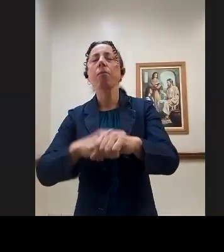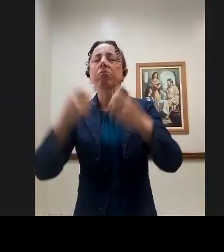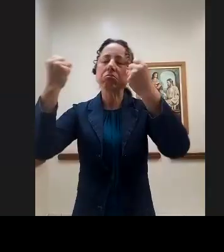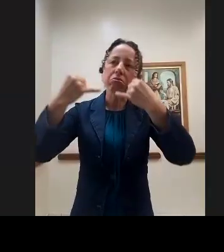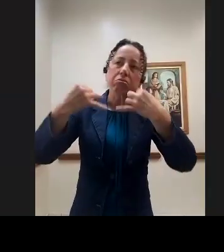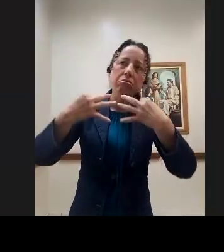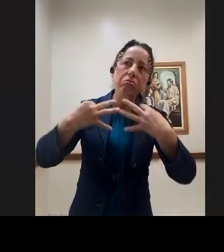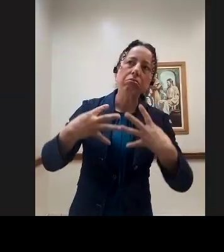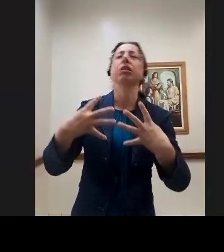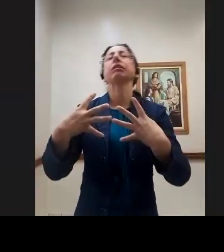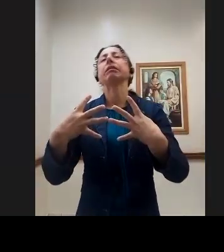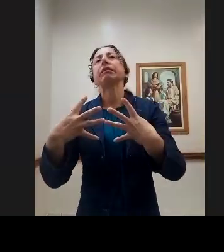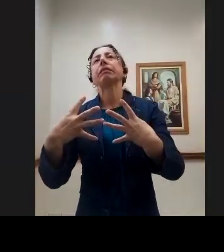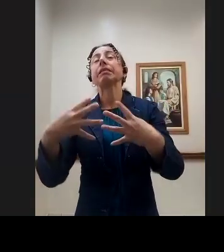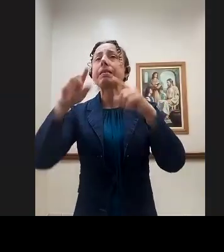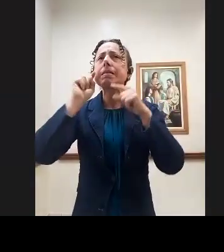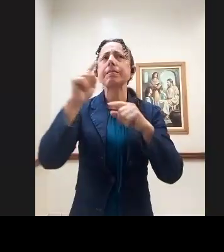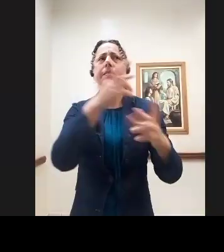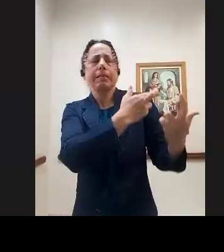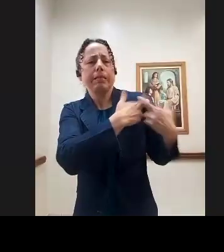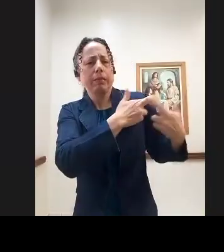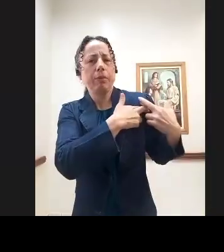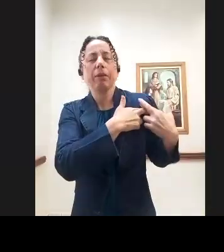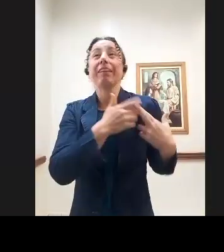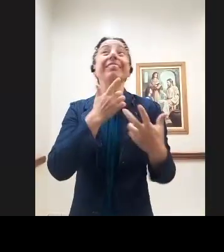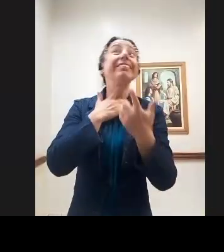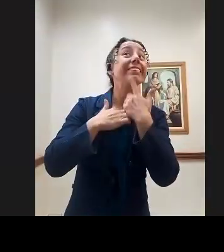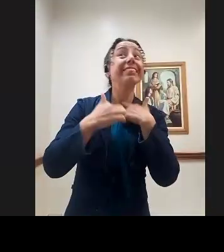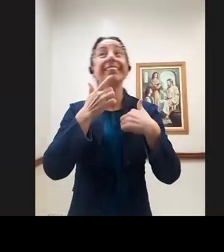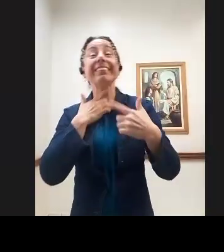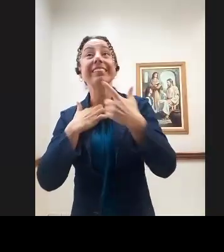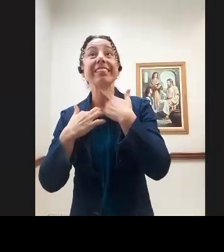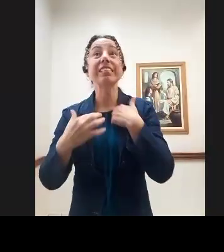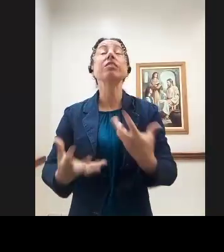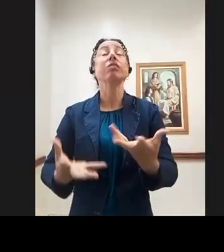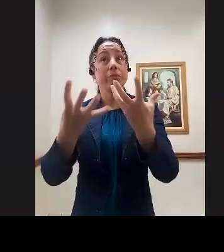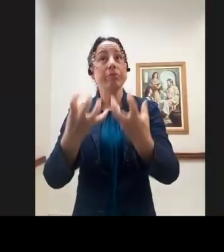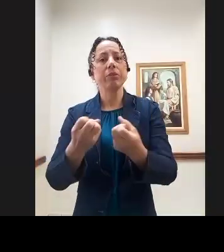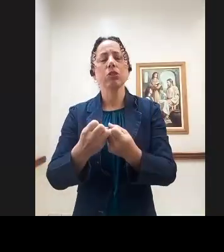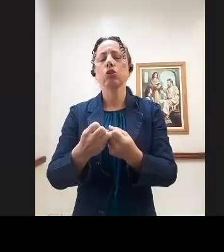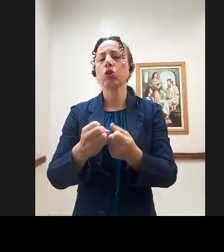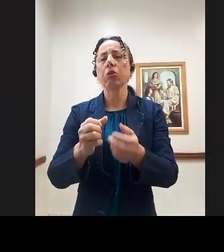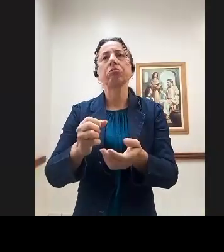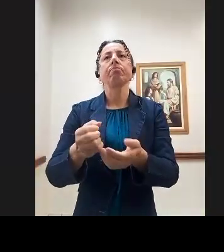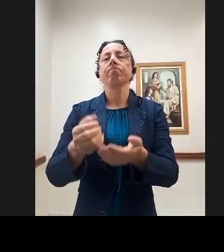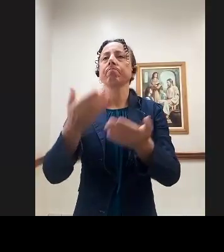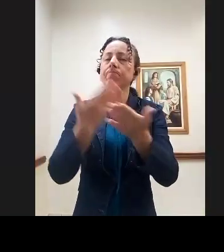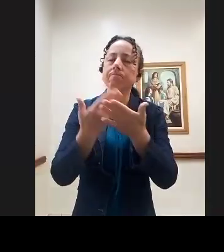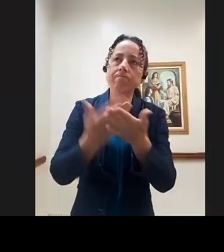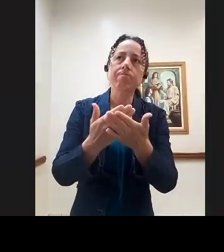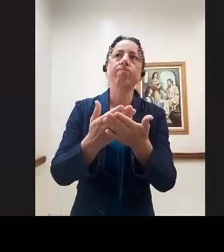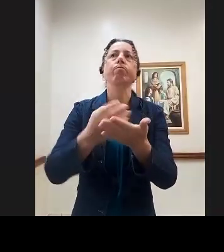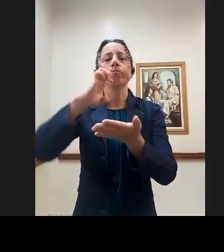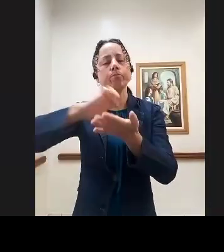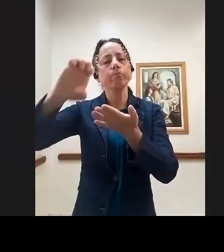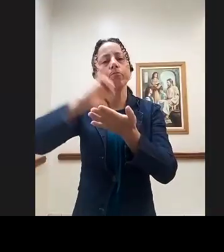desejosos, né, de tomar. E a gente explicou e tal, e a gente leu as escrituras e fomos bem claros, né, tanto nas promessas quanto